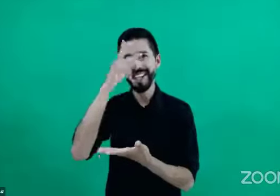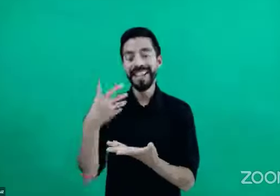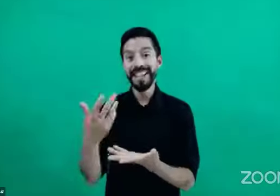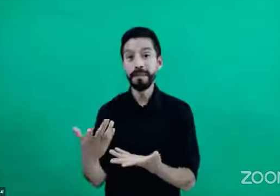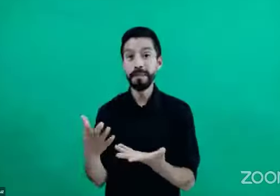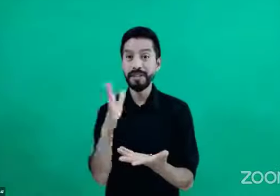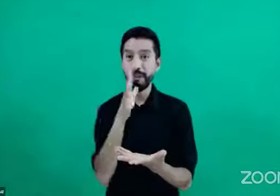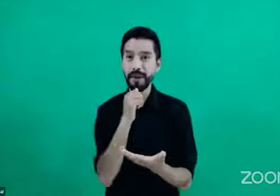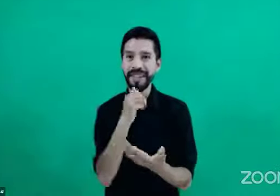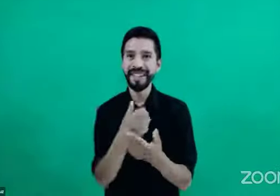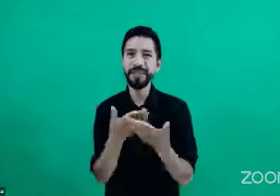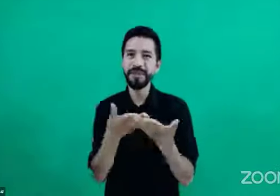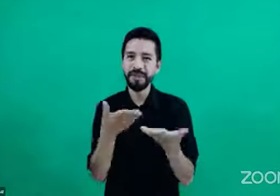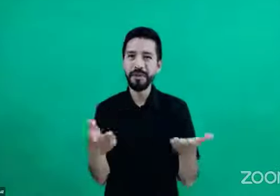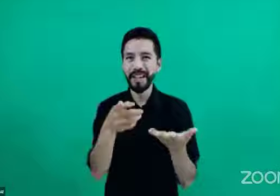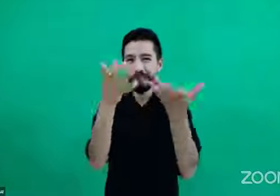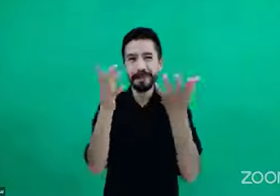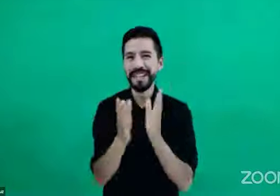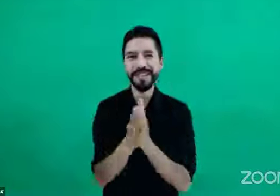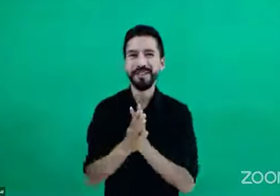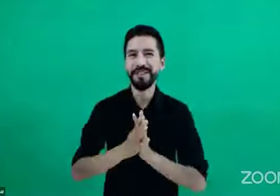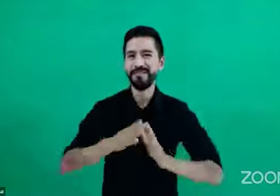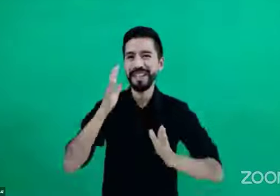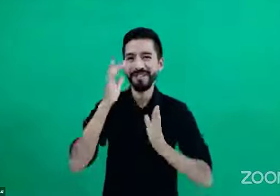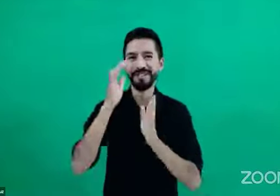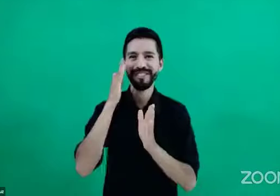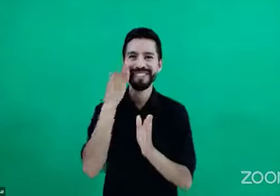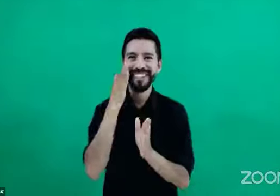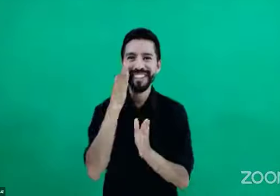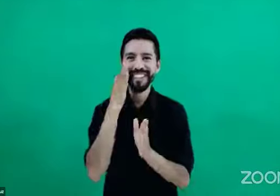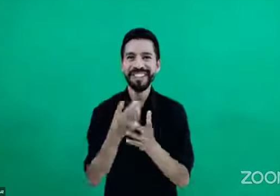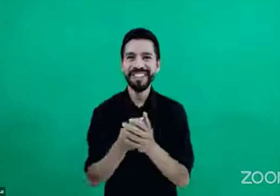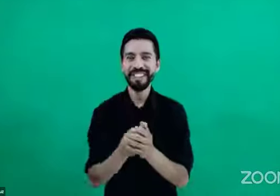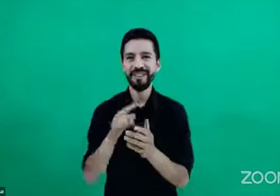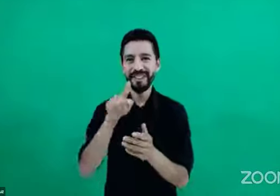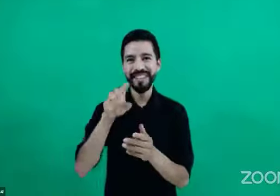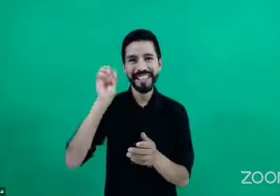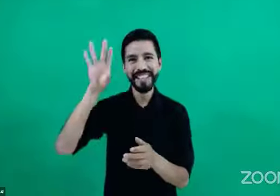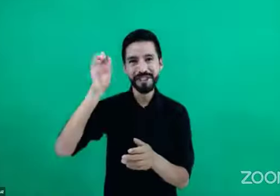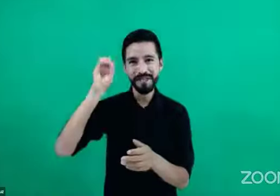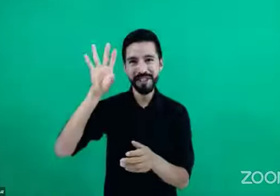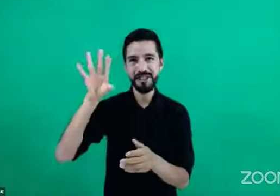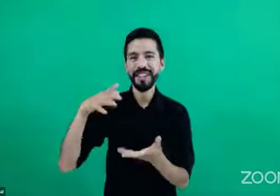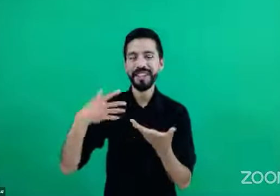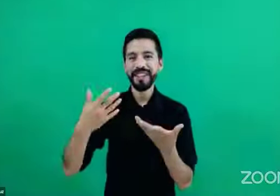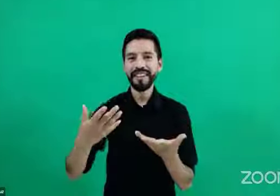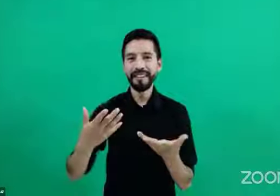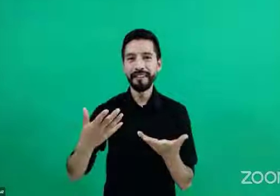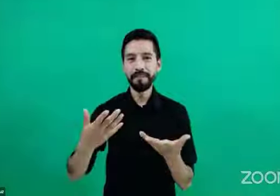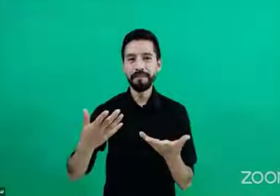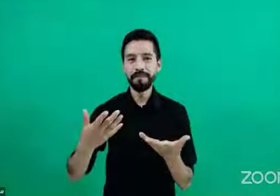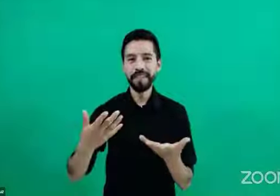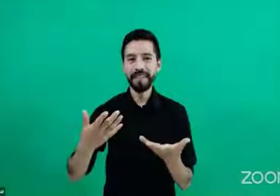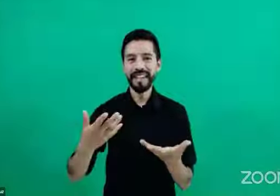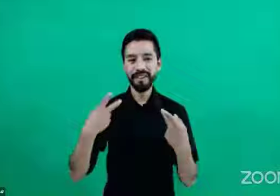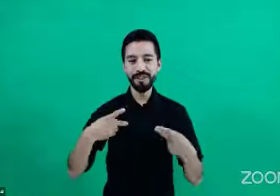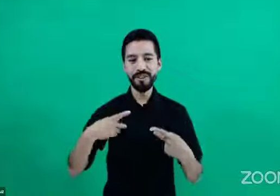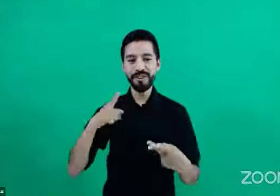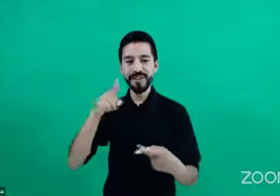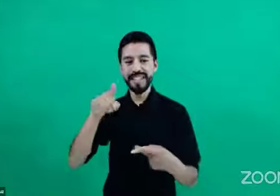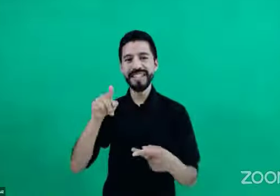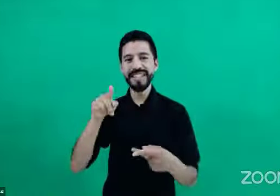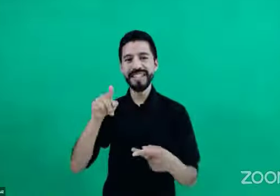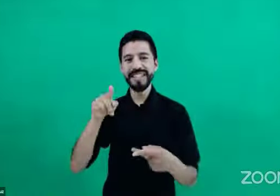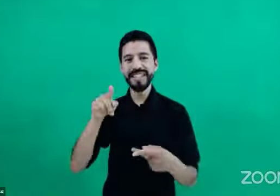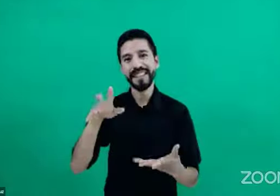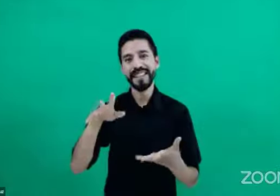psicológica y pues no puedan. Incluso, por ejemplo, tan solo en Facebook, ¿no? O en esta transmisión, que los